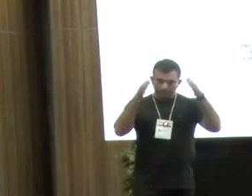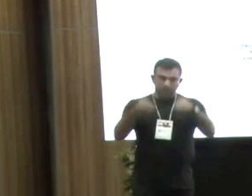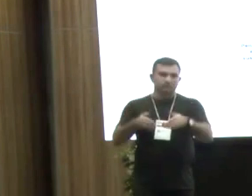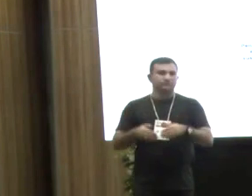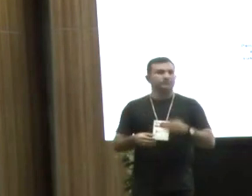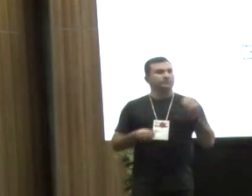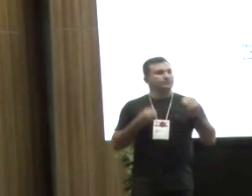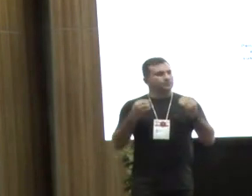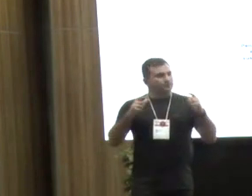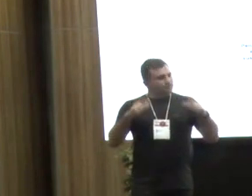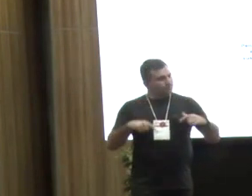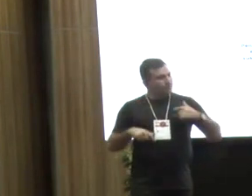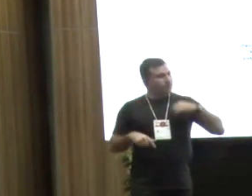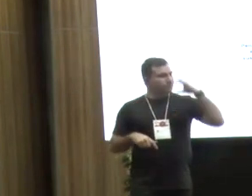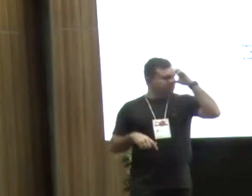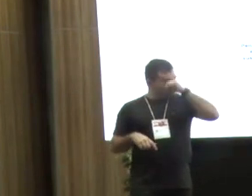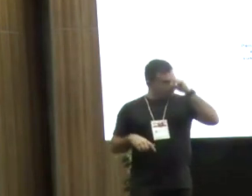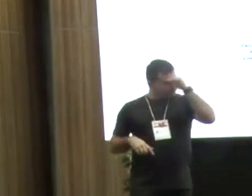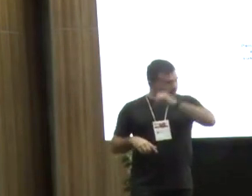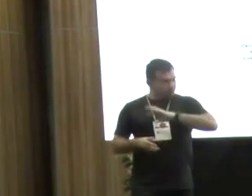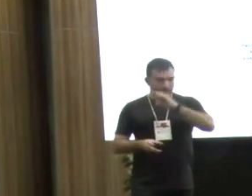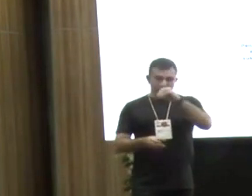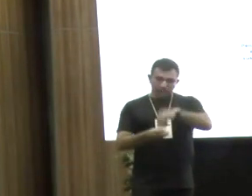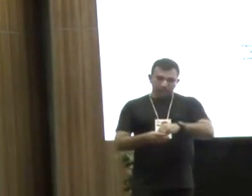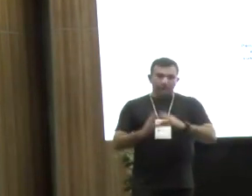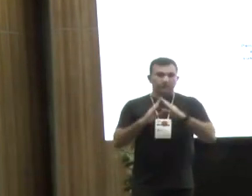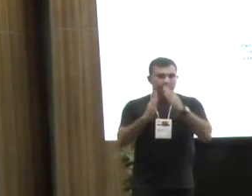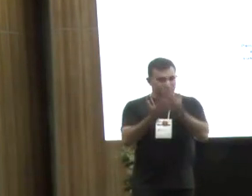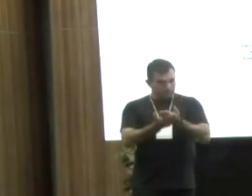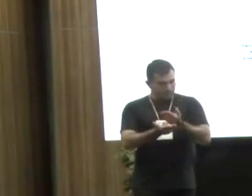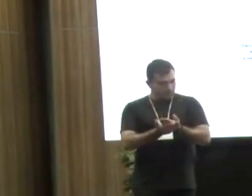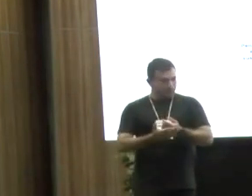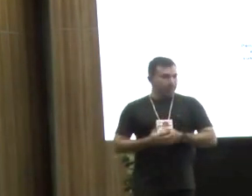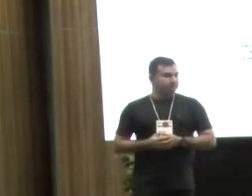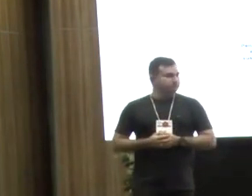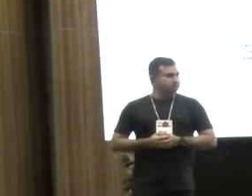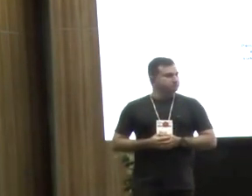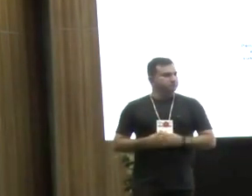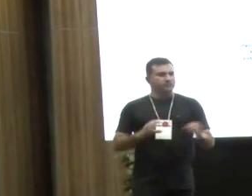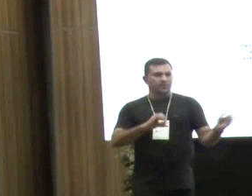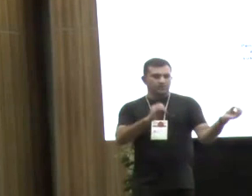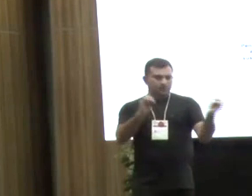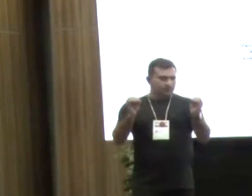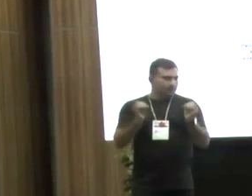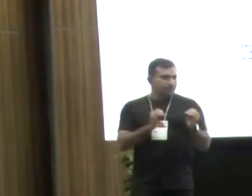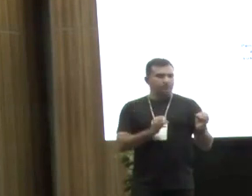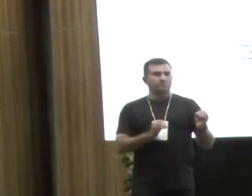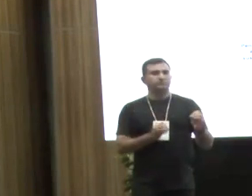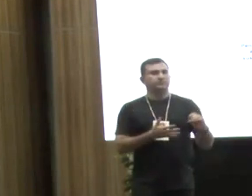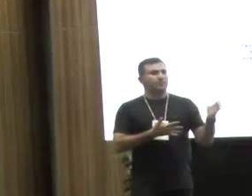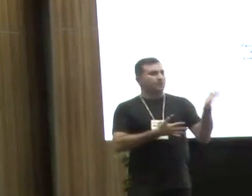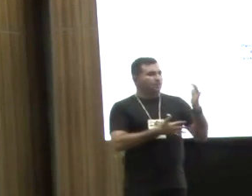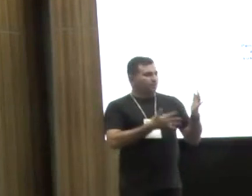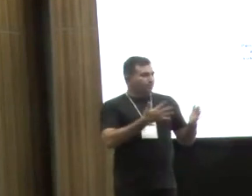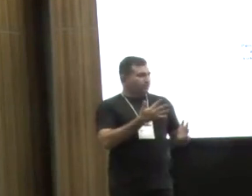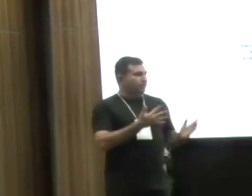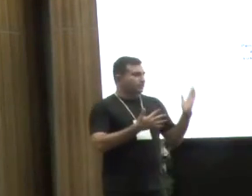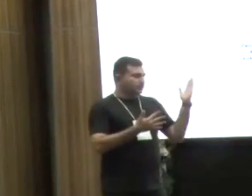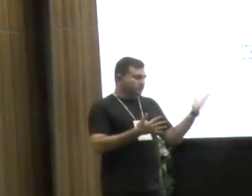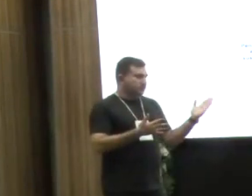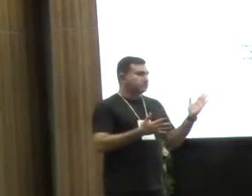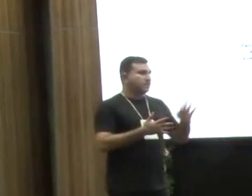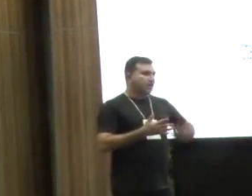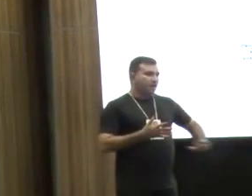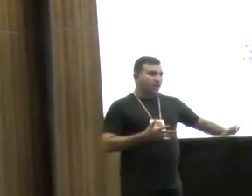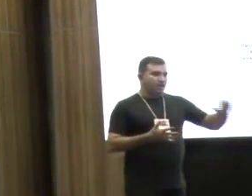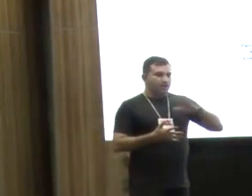eu vou aprender isso? Dentro da escola. E nenhuma dessas competências que estão no